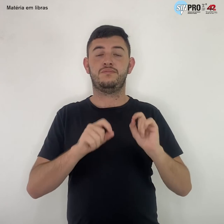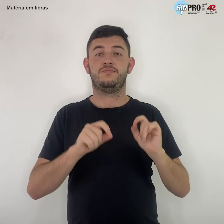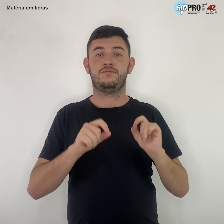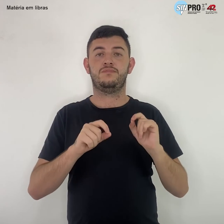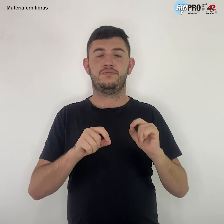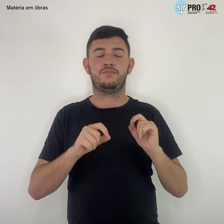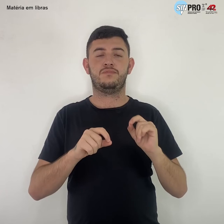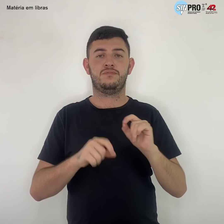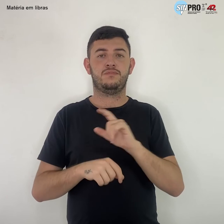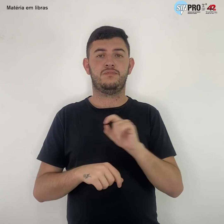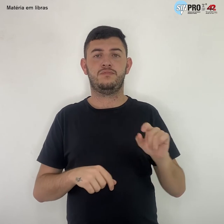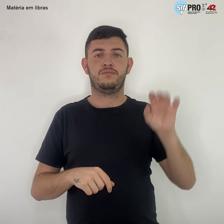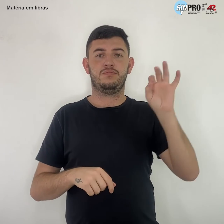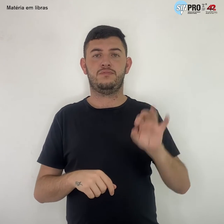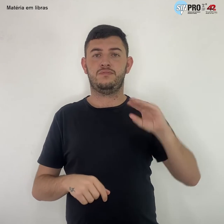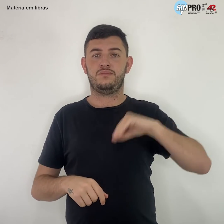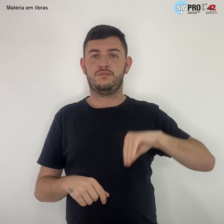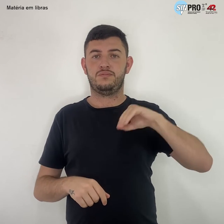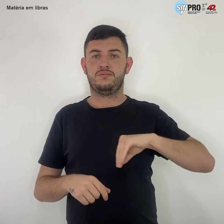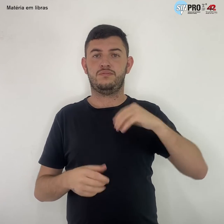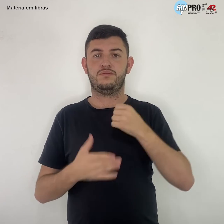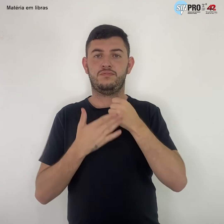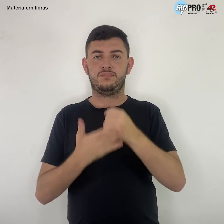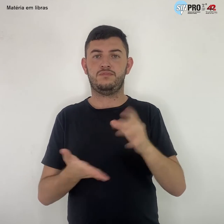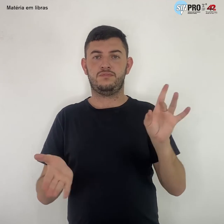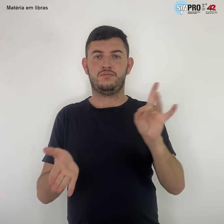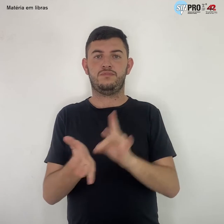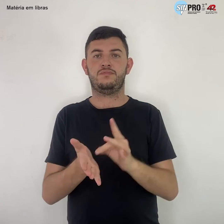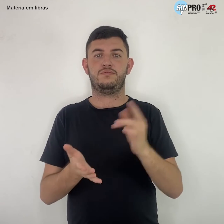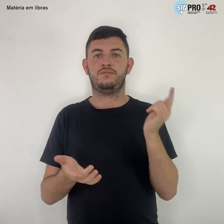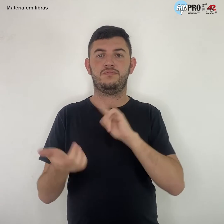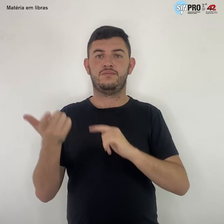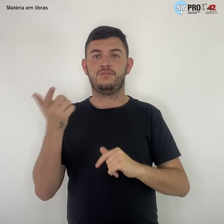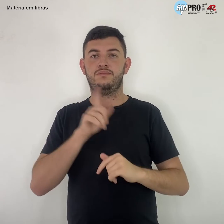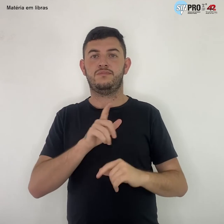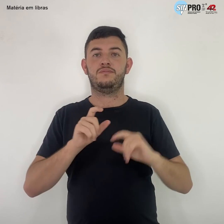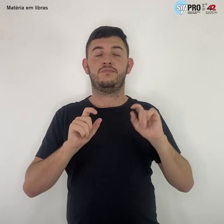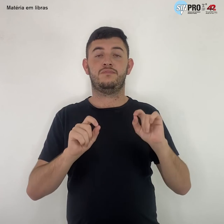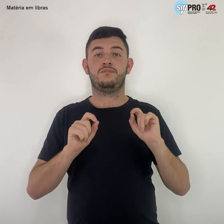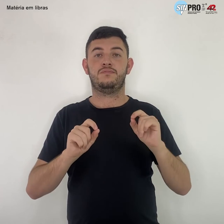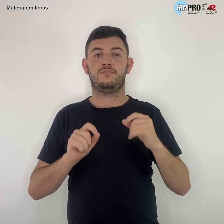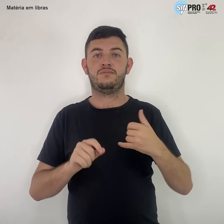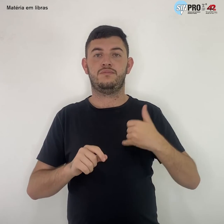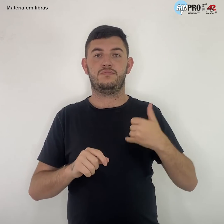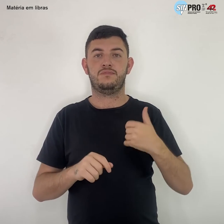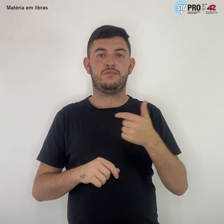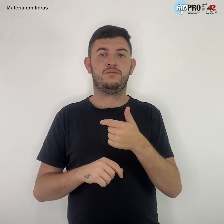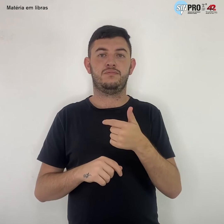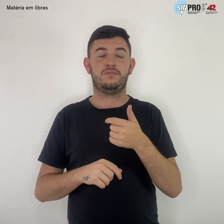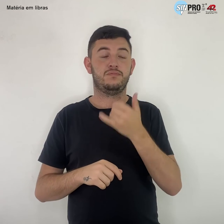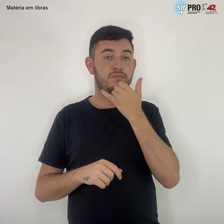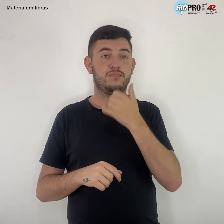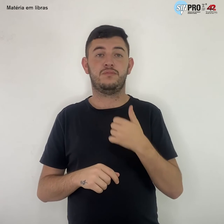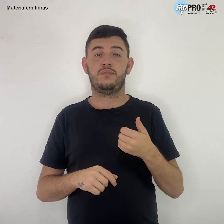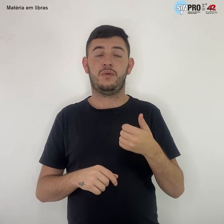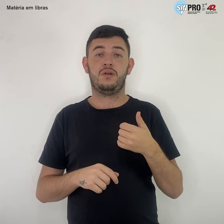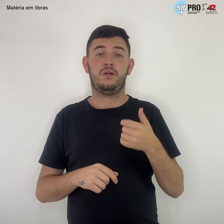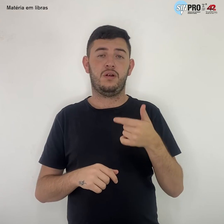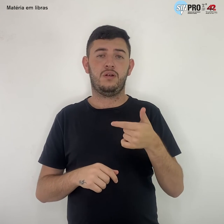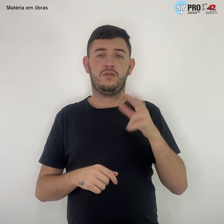100% do salário de contribuição que se alcançava aos 25 anos para as mulheres e aos